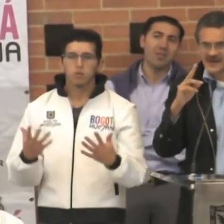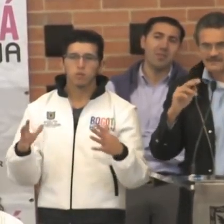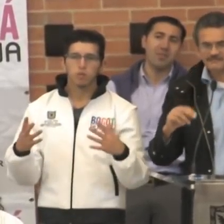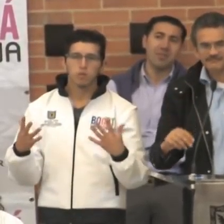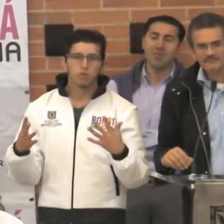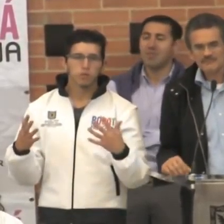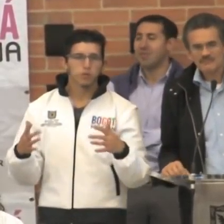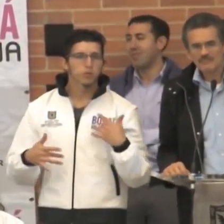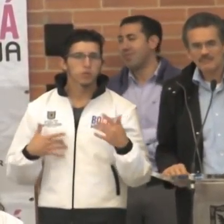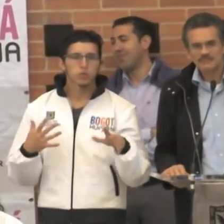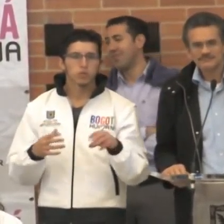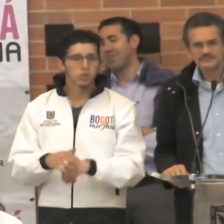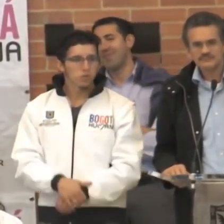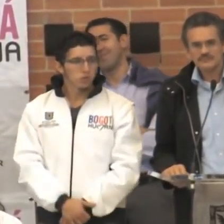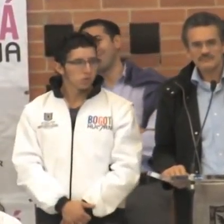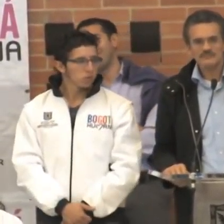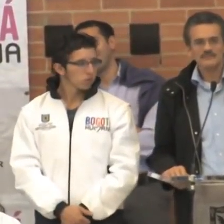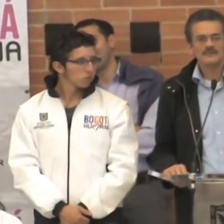ese